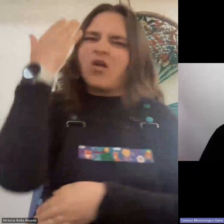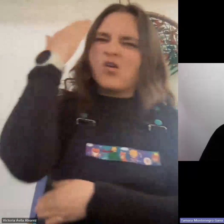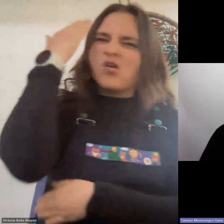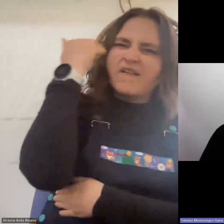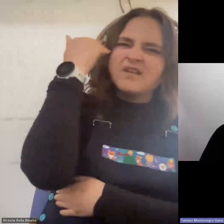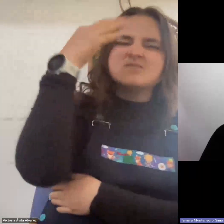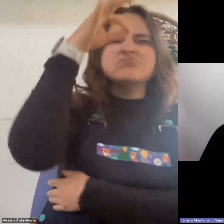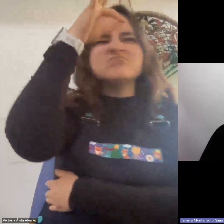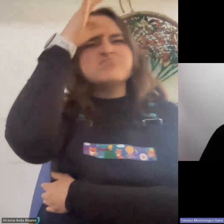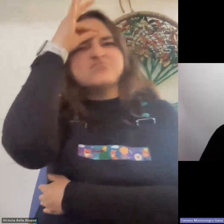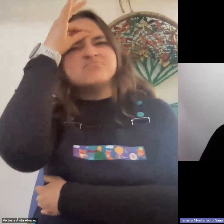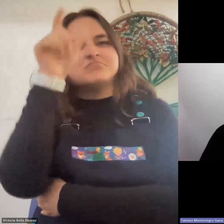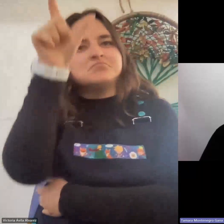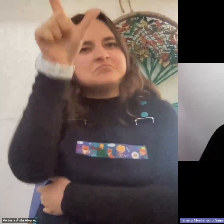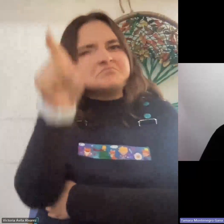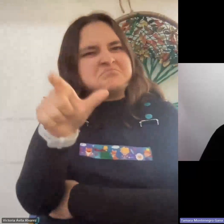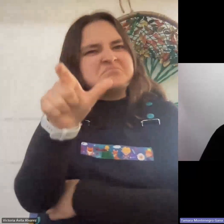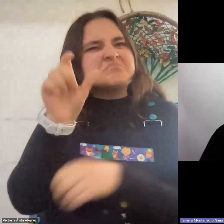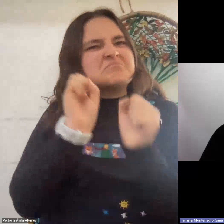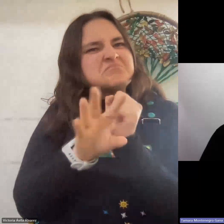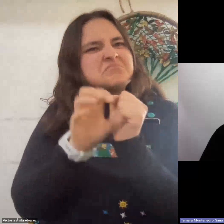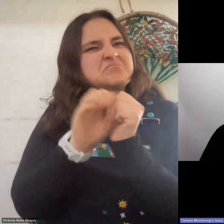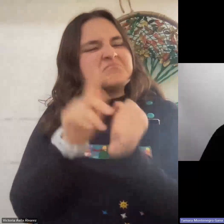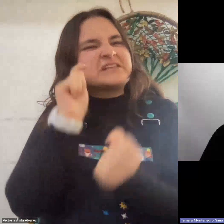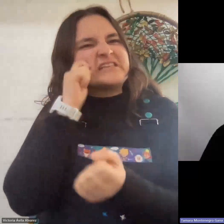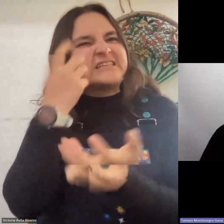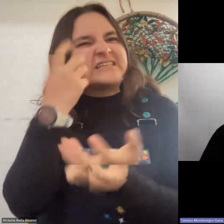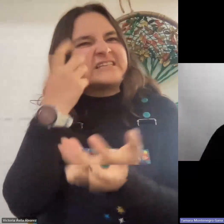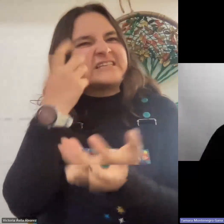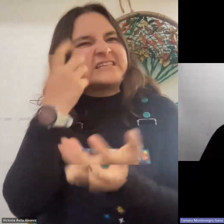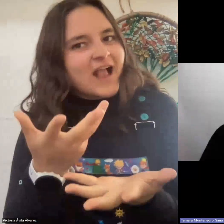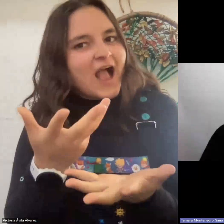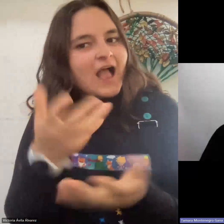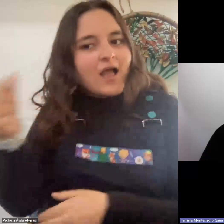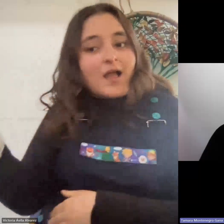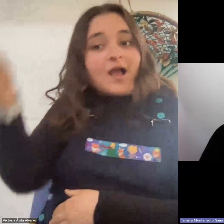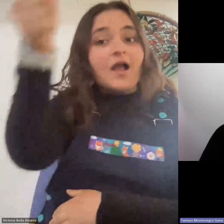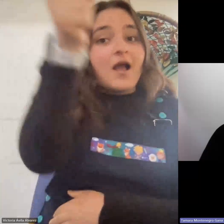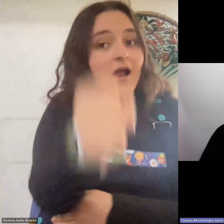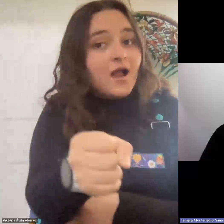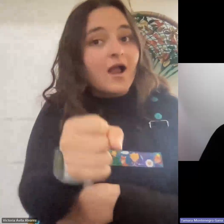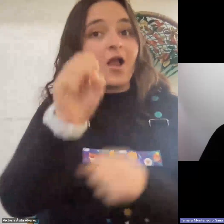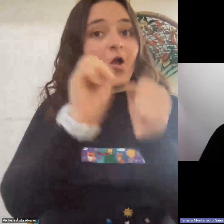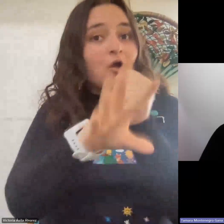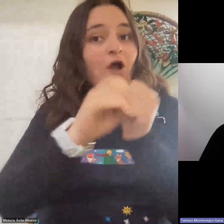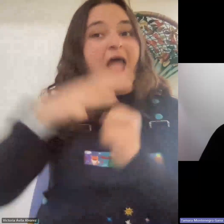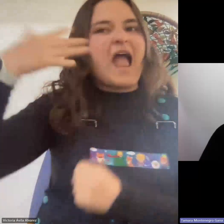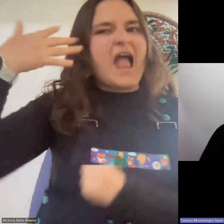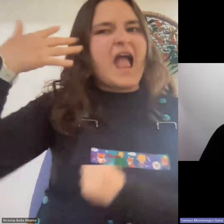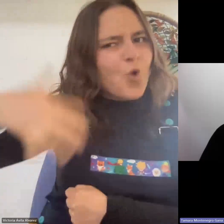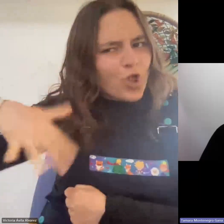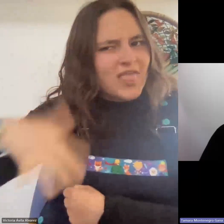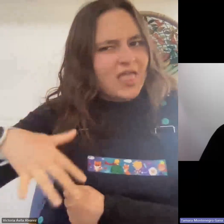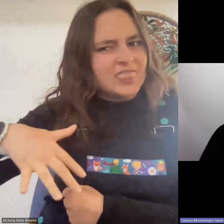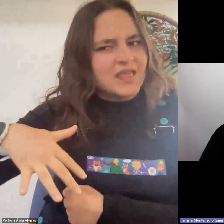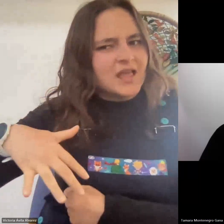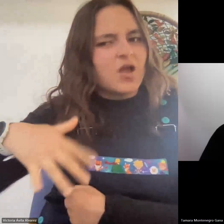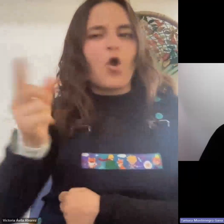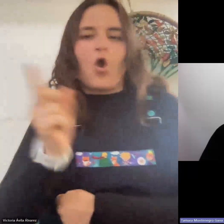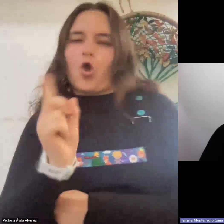lugares y algunas están confundidas y no saben, no conocen nada acerca de lo que es este de ser